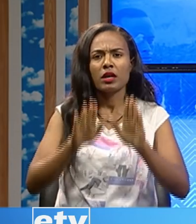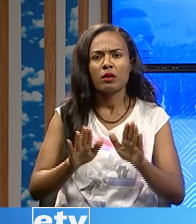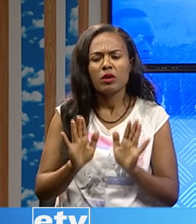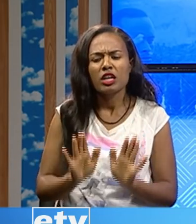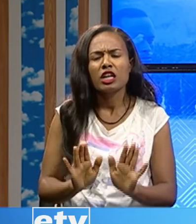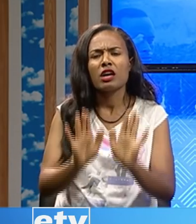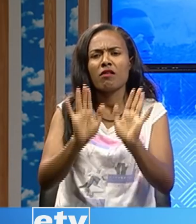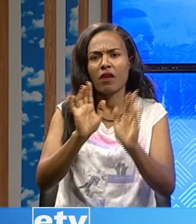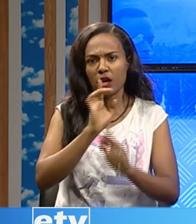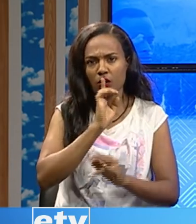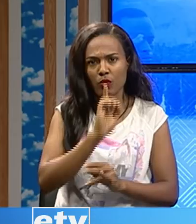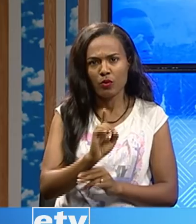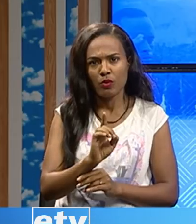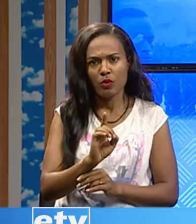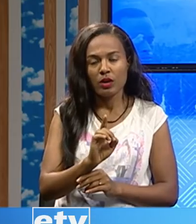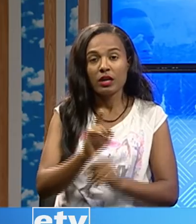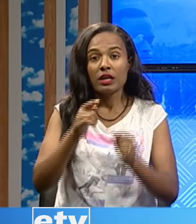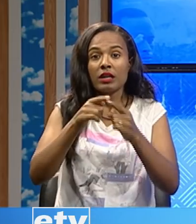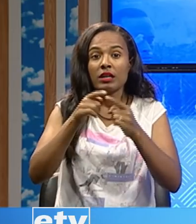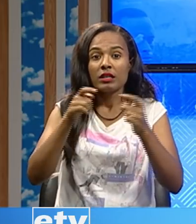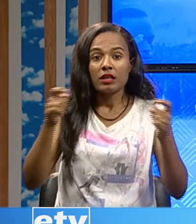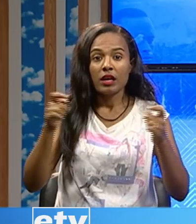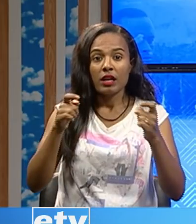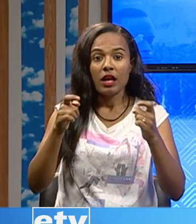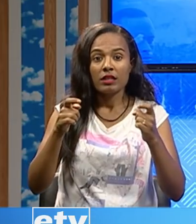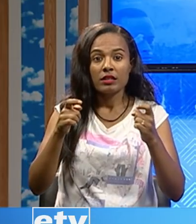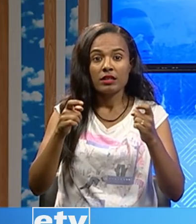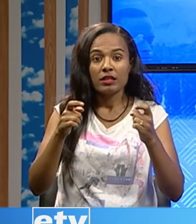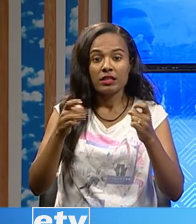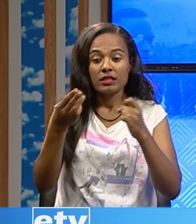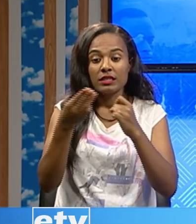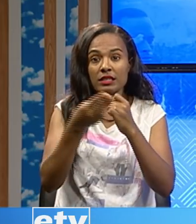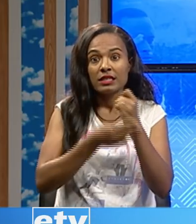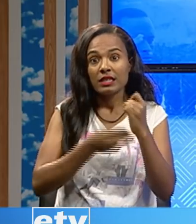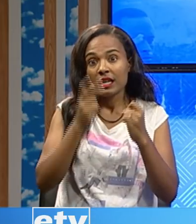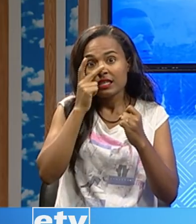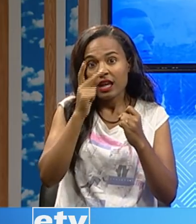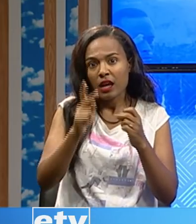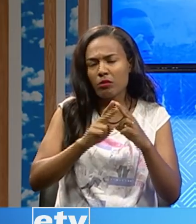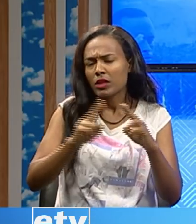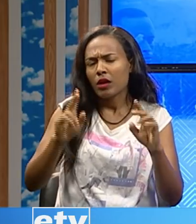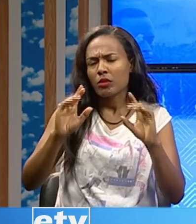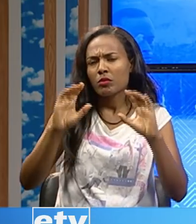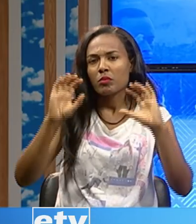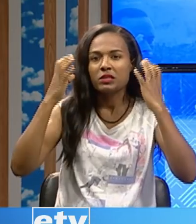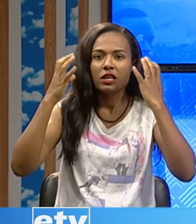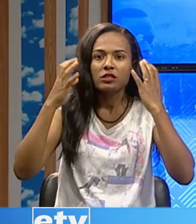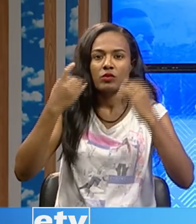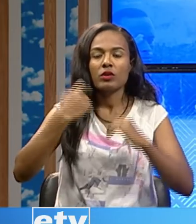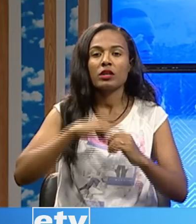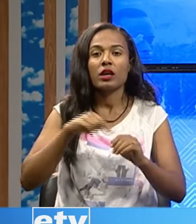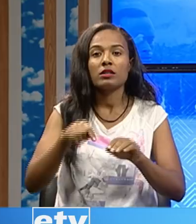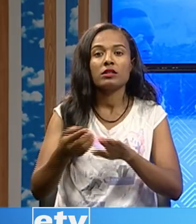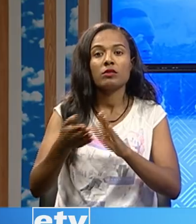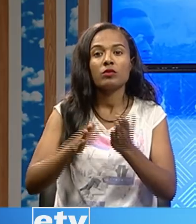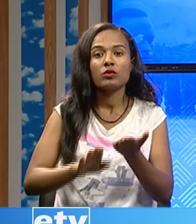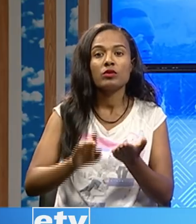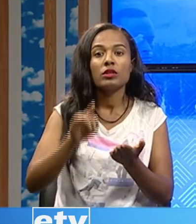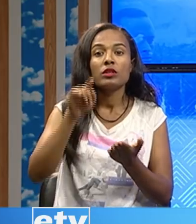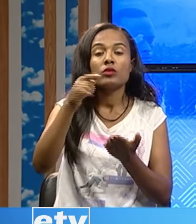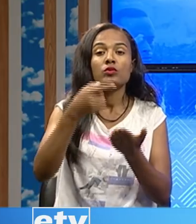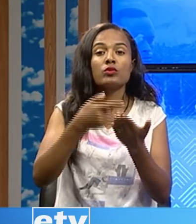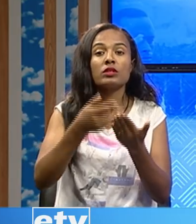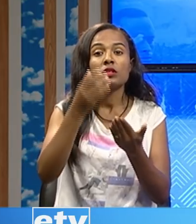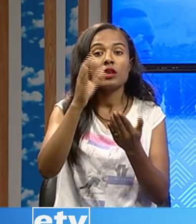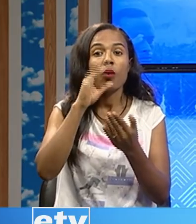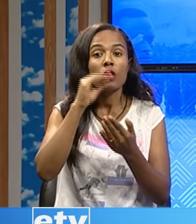ሊገፋን ነው ጠላት የስንዴ ዘለላ ሲያይ በጣም ነው የሚበሳጨው እኛ እዚህ የሞትን ነው ስንዴ ያወራሉ ይላል